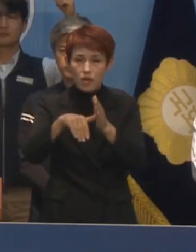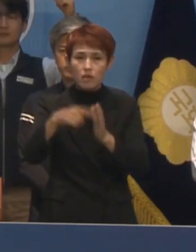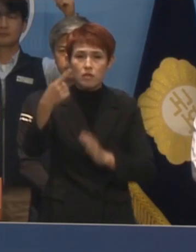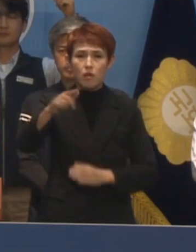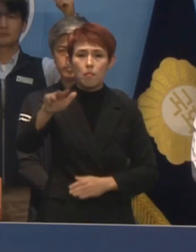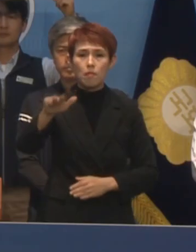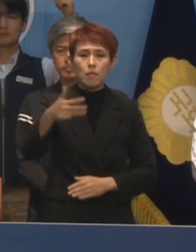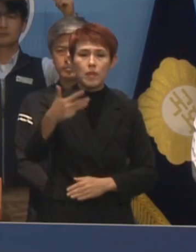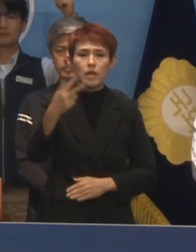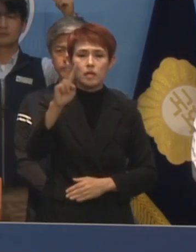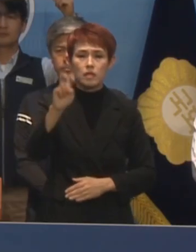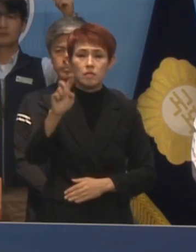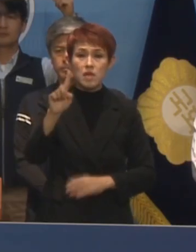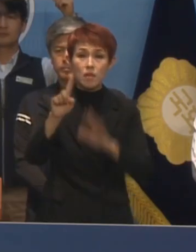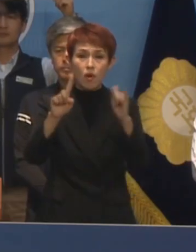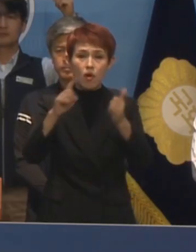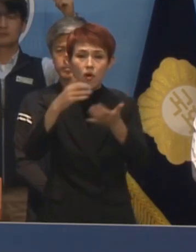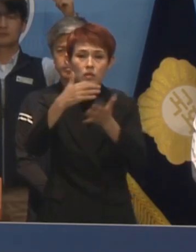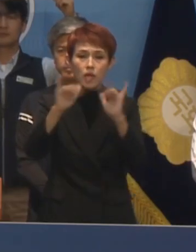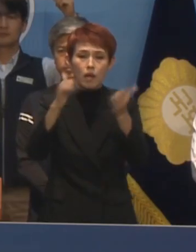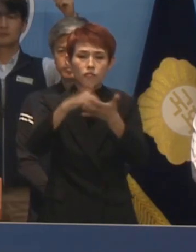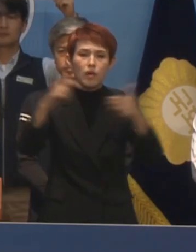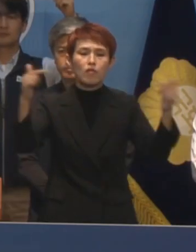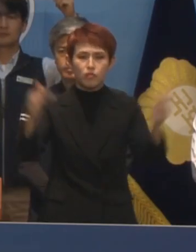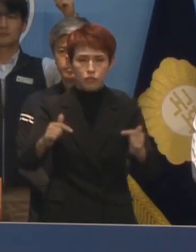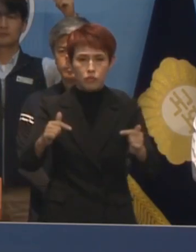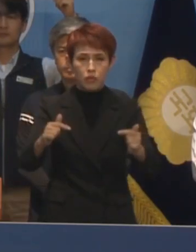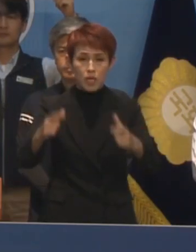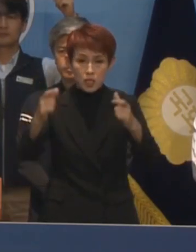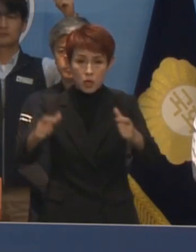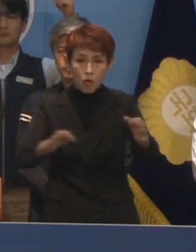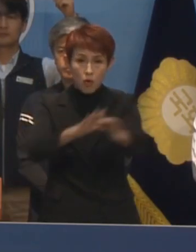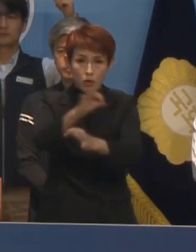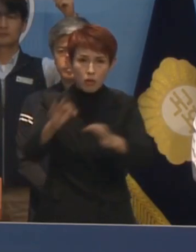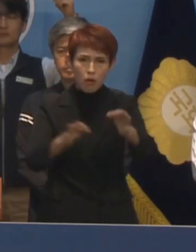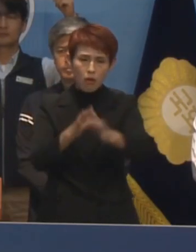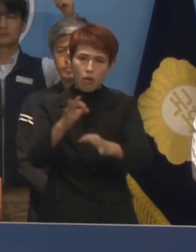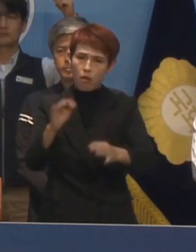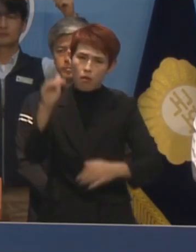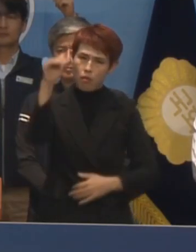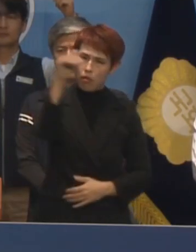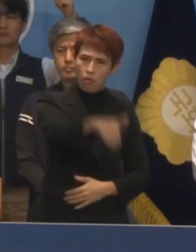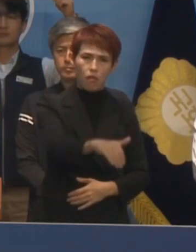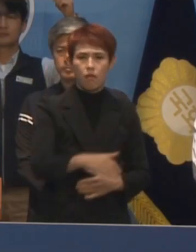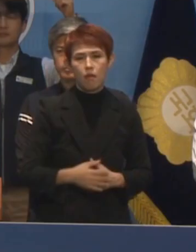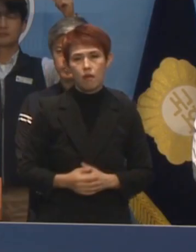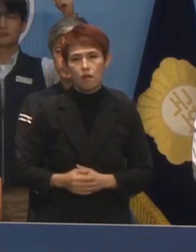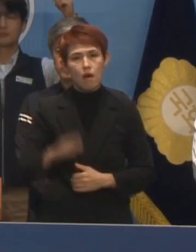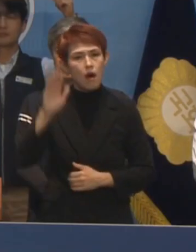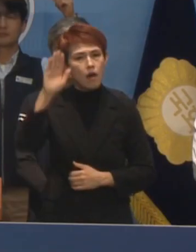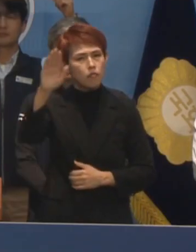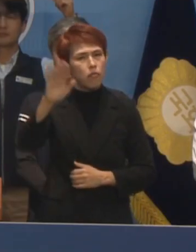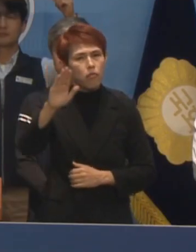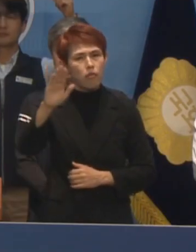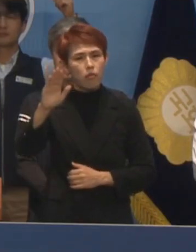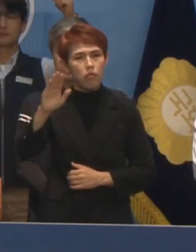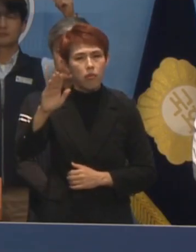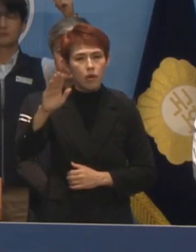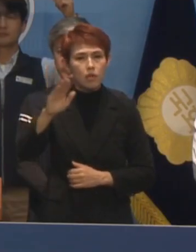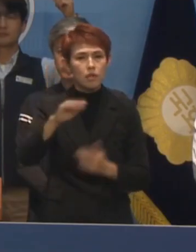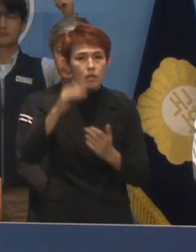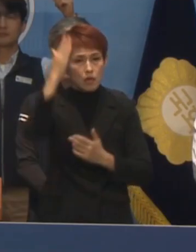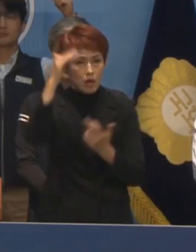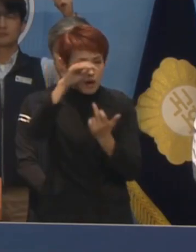1,821명의 인구가 감소했습니다. 이는 지역 경제에 큰 타격을 주었고 이러한 현상은 앞으로 더 많은 석탄 화력